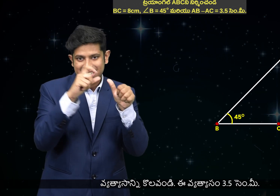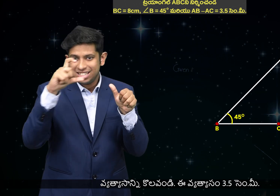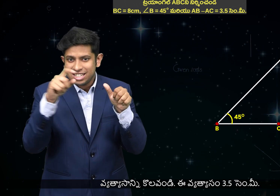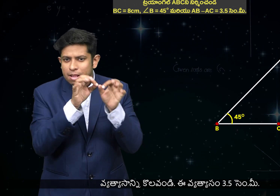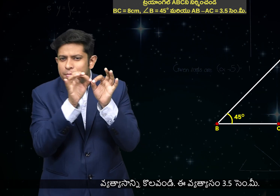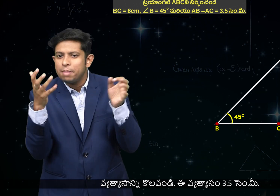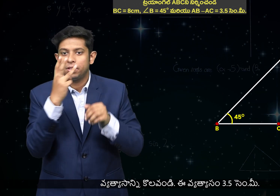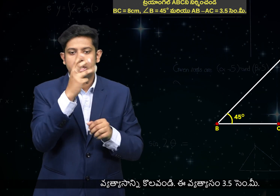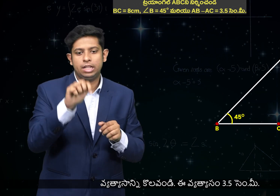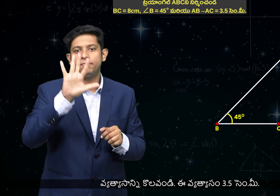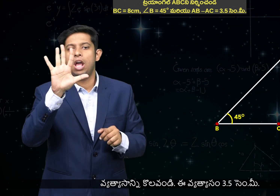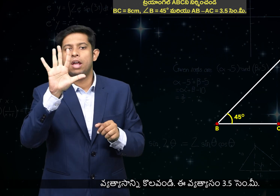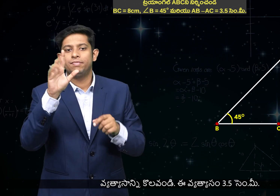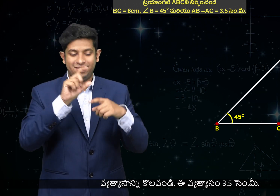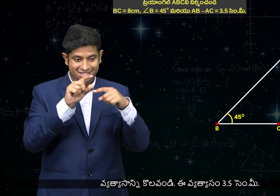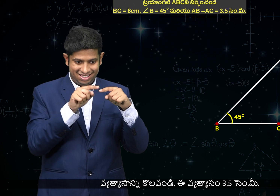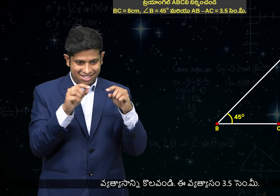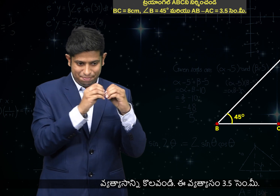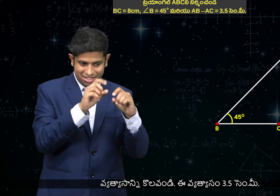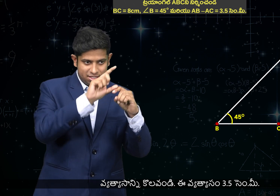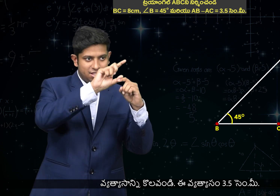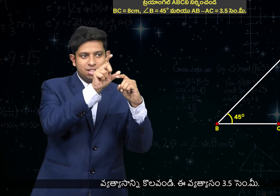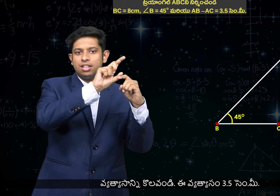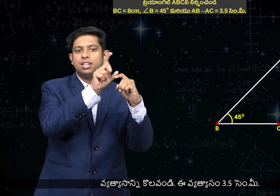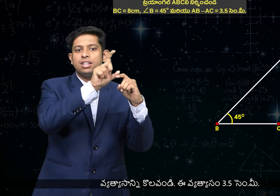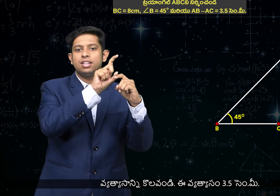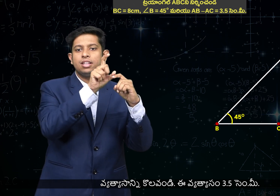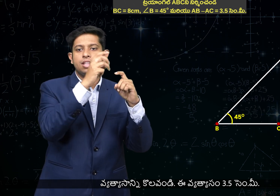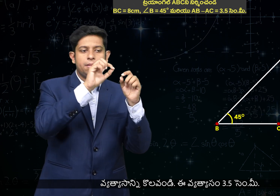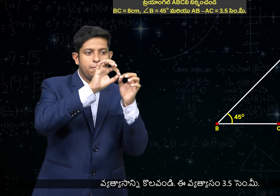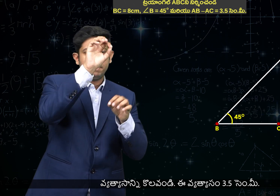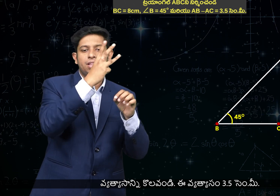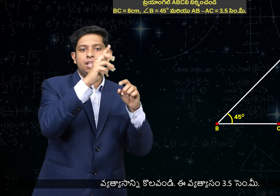కొలవండి. ఈ వ్యత్యాసం 3.5 సెంటీమీటర్లు.